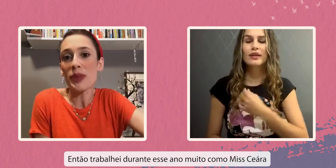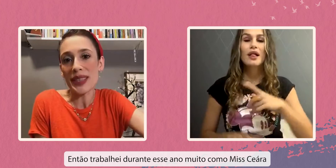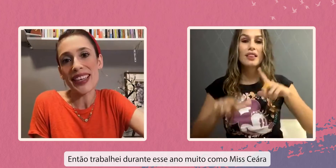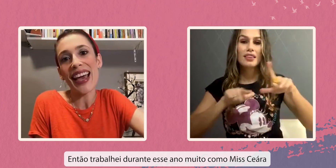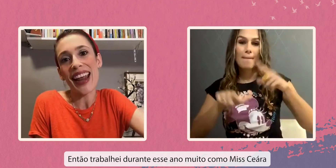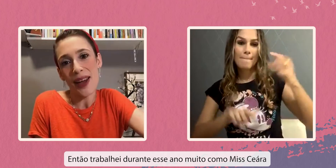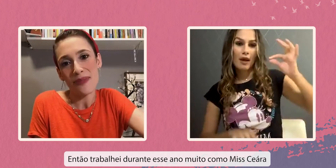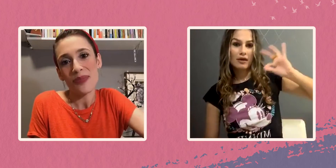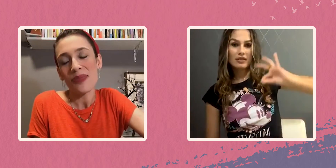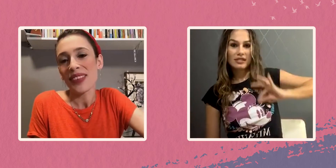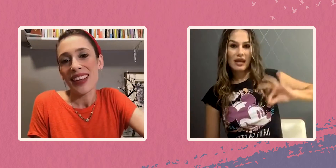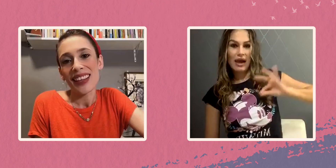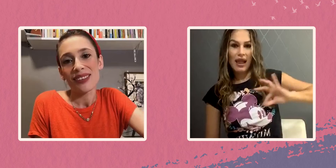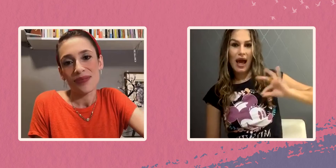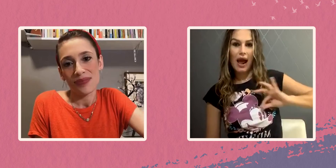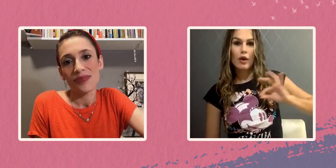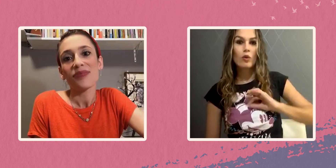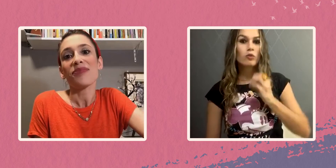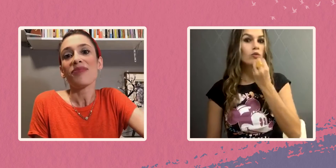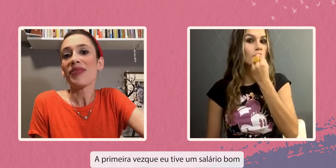muito como Miss Ceará.